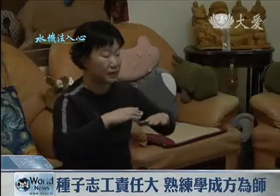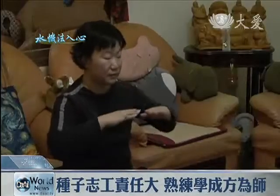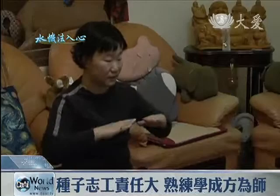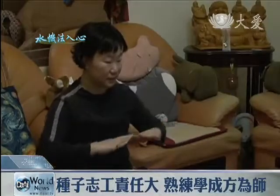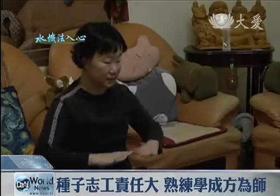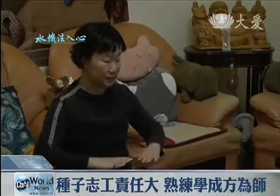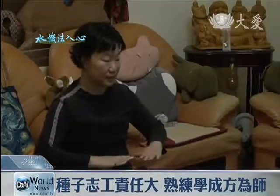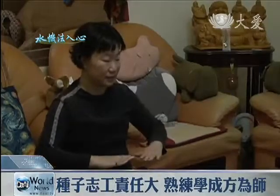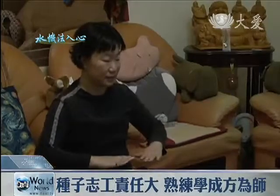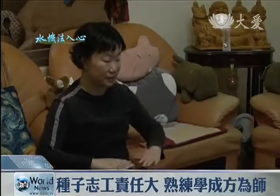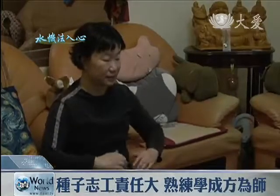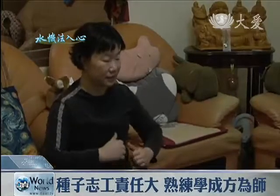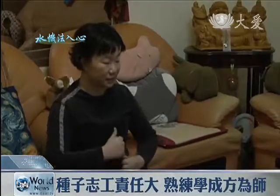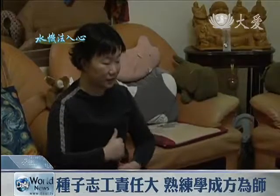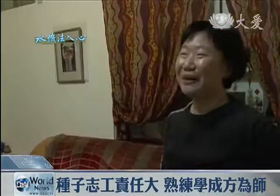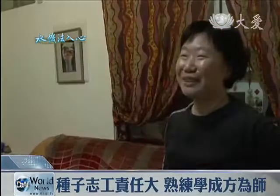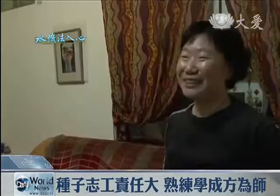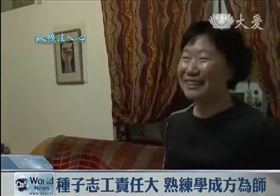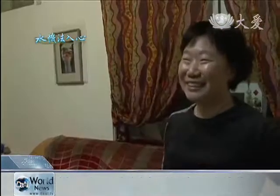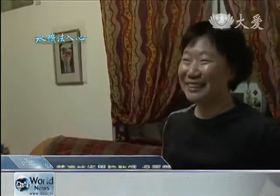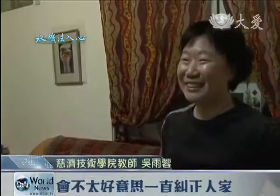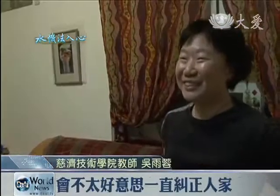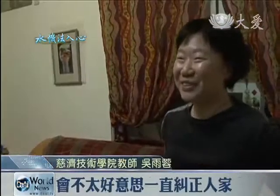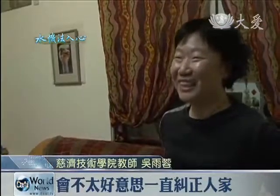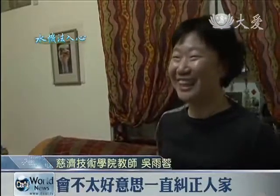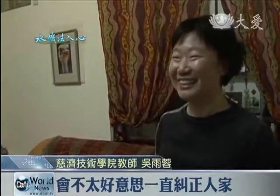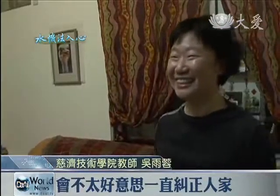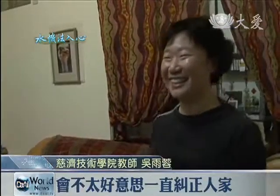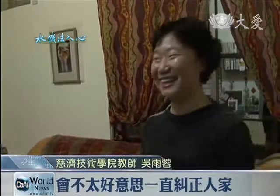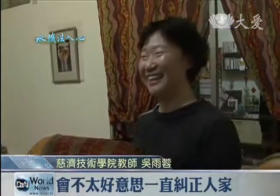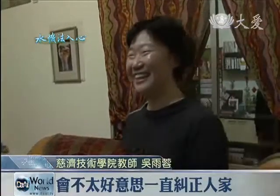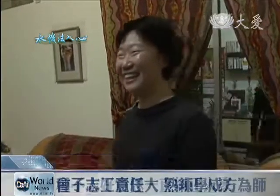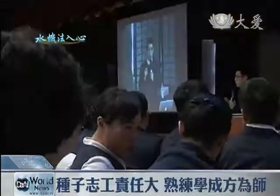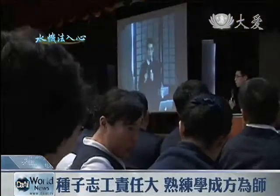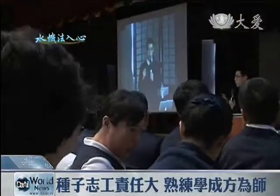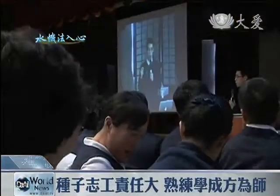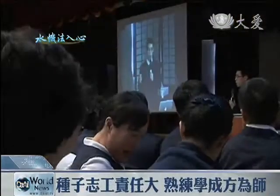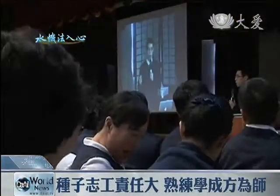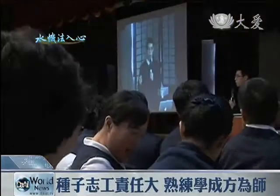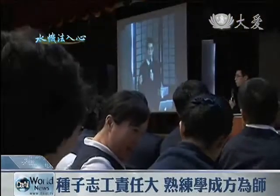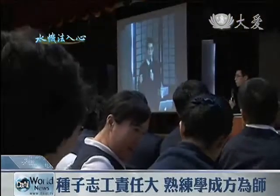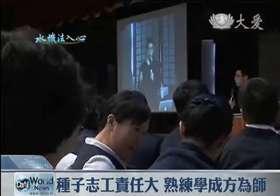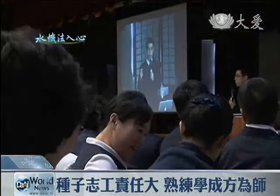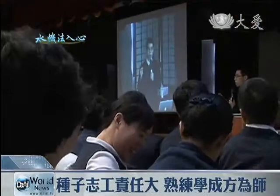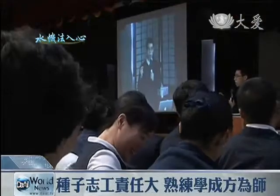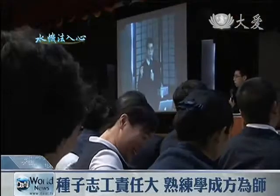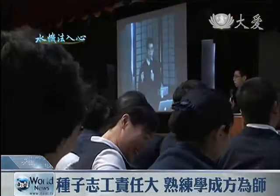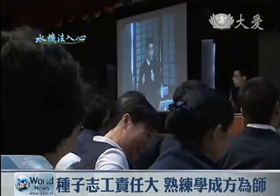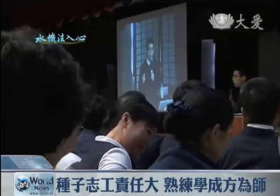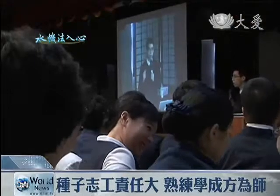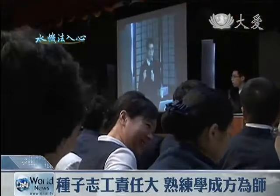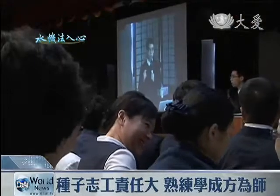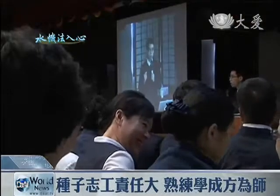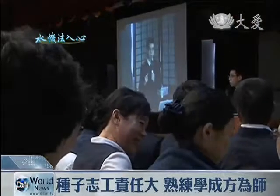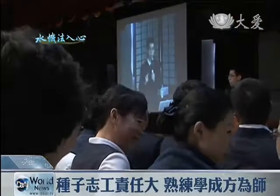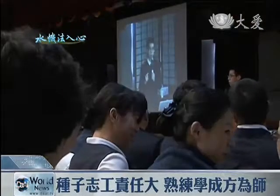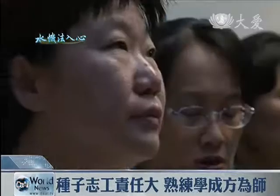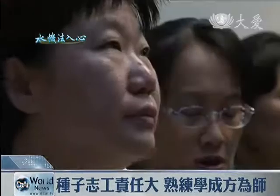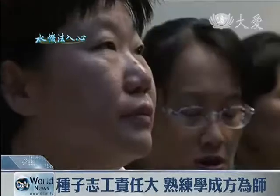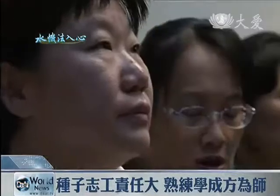恐， 会不太好意思一直纠正人家。今天入金 藏，也因此当企划团队带来助力，